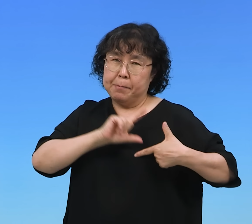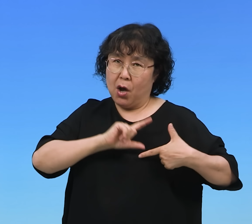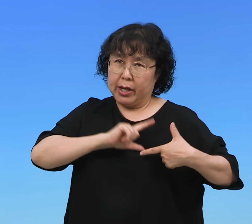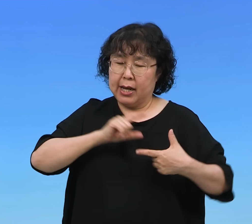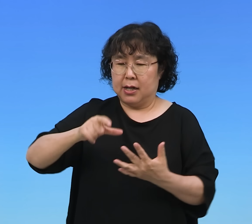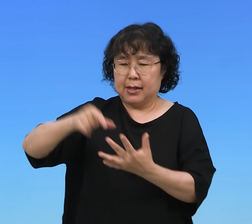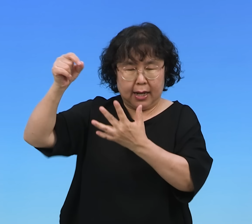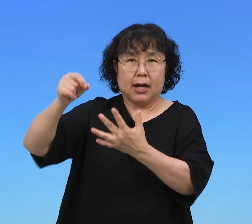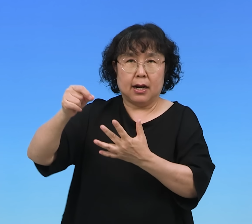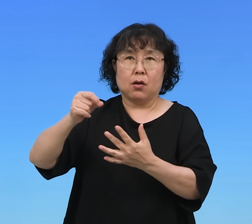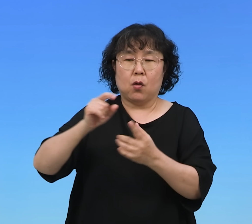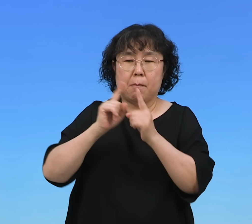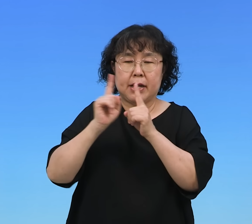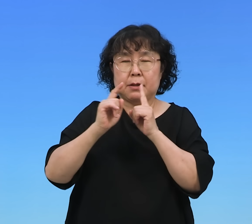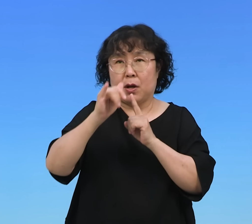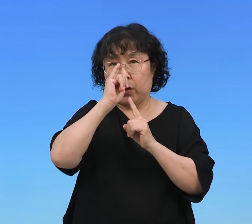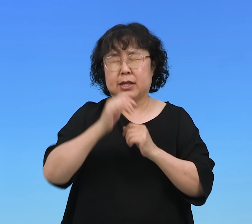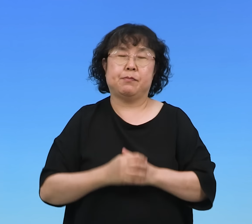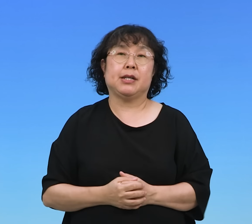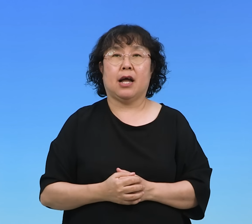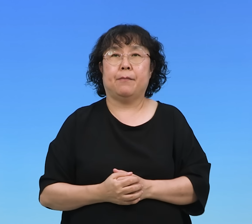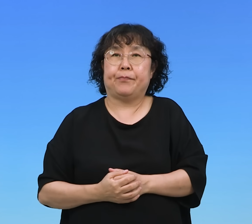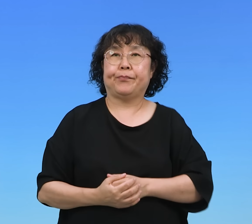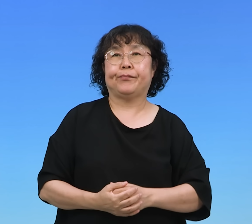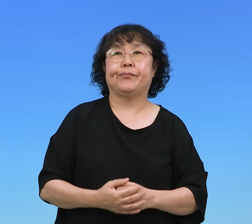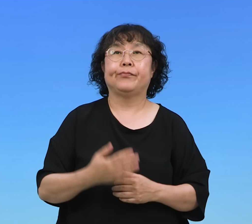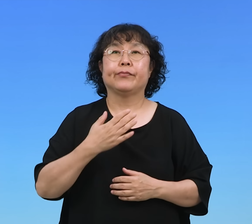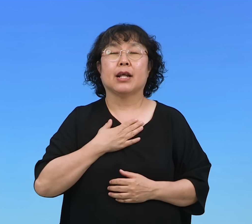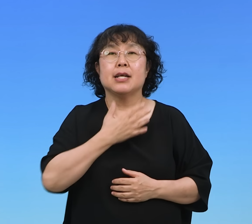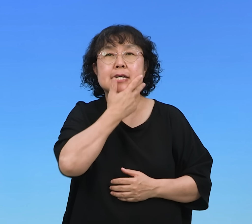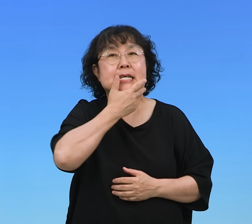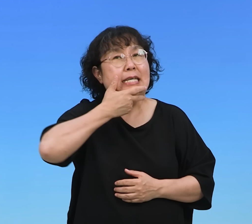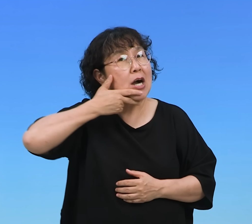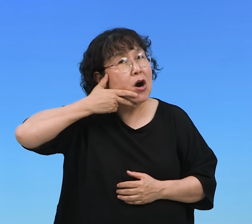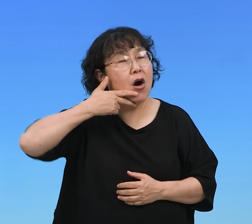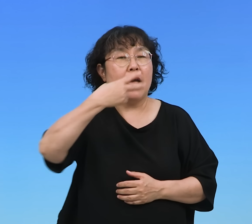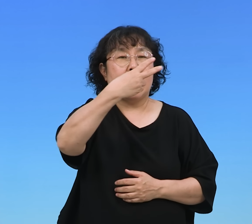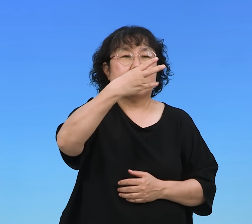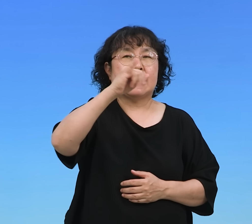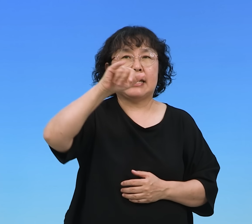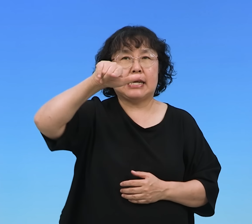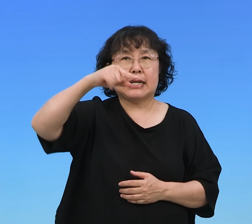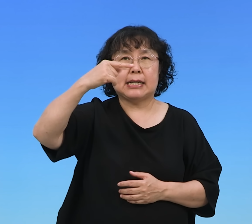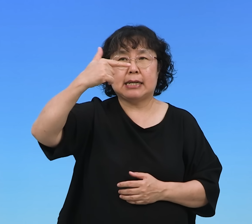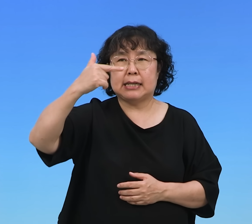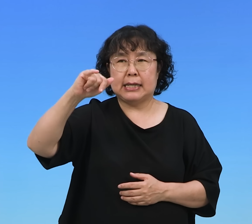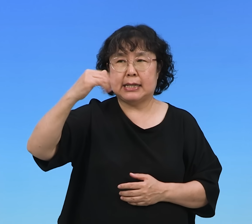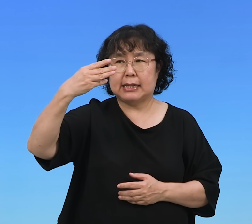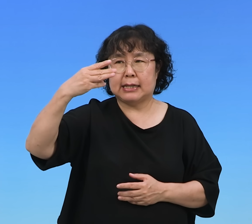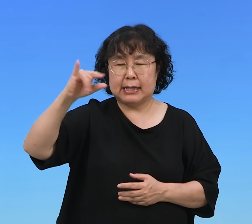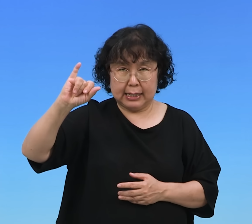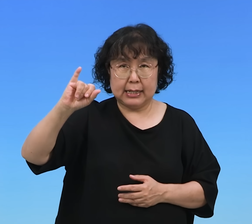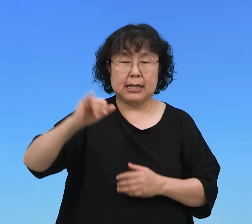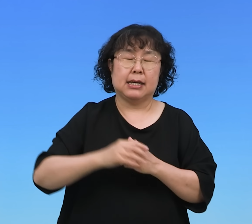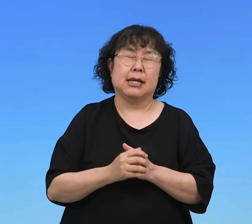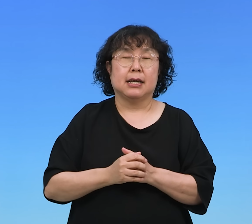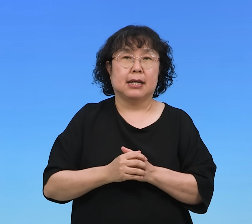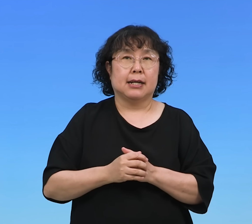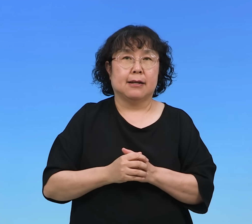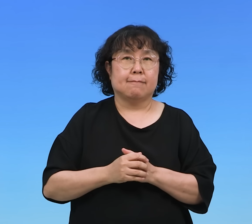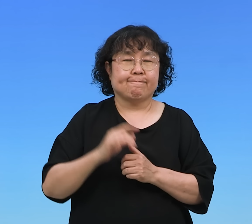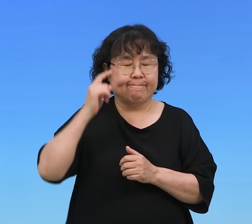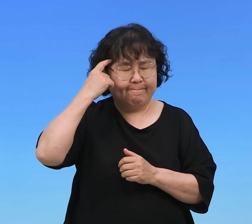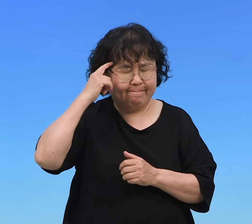그래서 제가 우리 교육자들에게 디그니티라는 이 단어를 굉장히 각인시켜주기를 원하잖아요. 목사들은